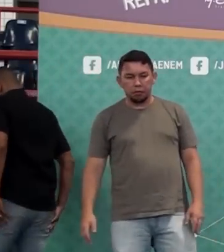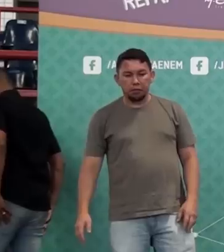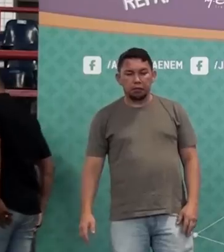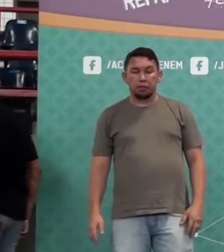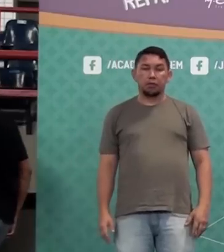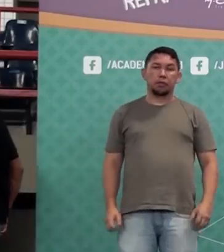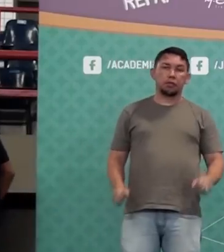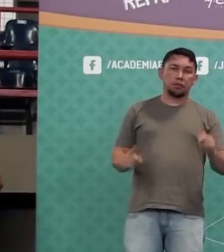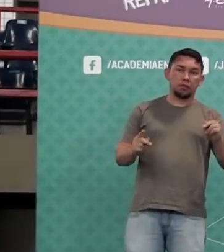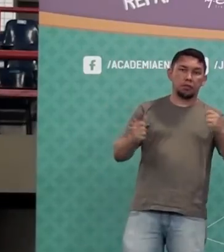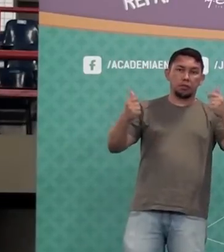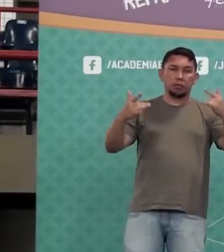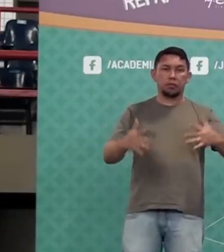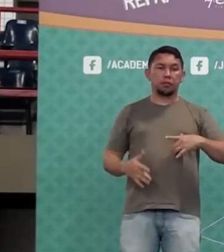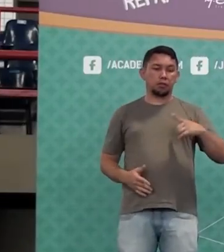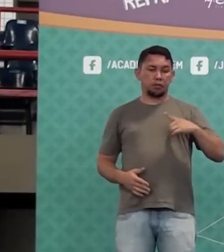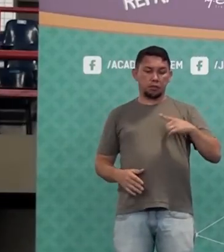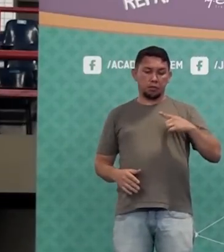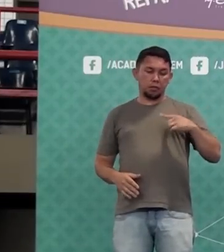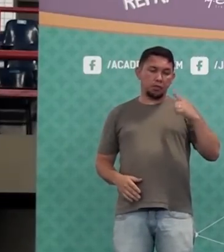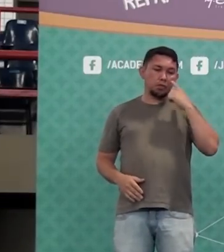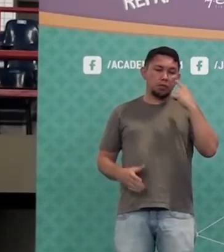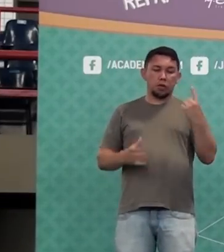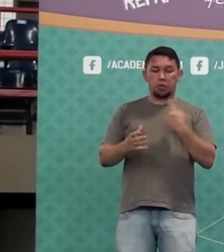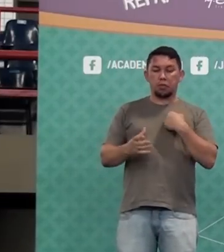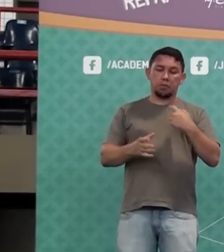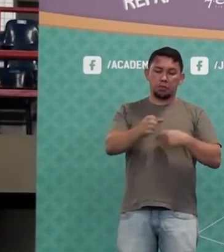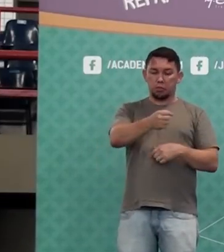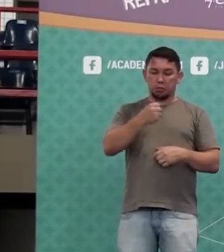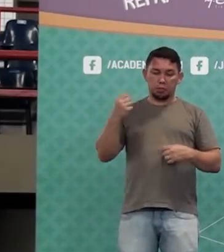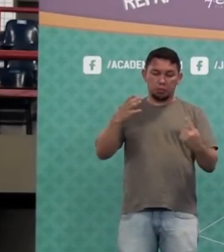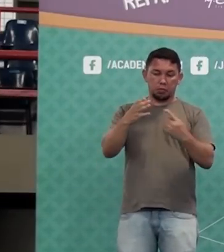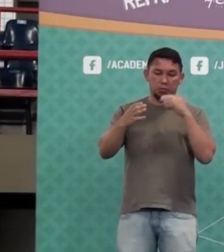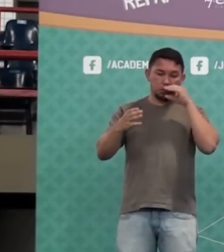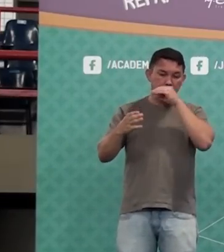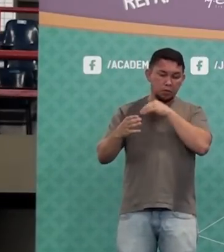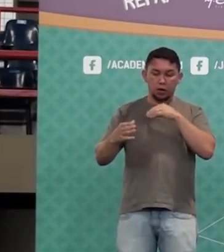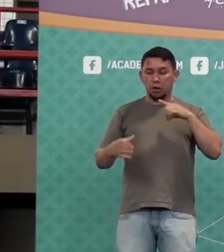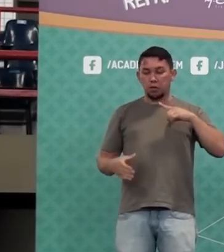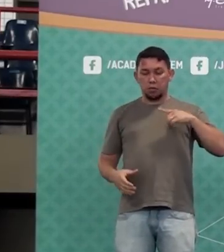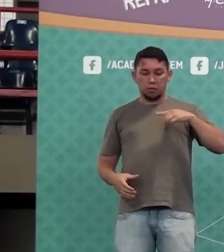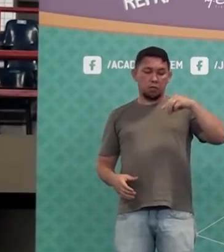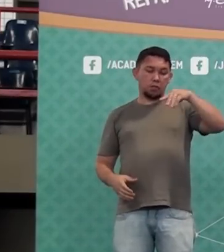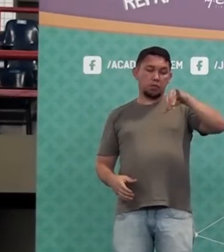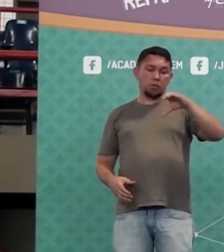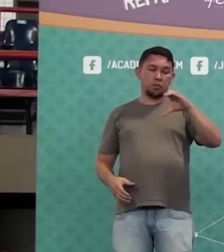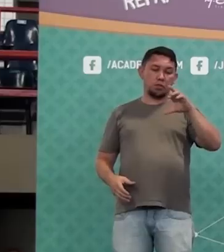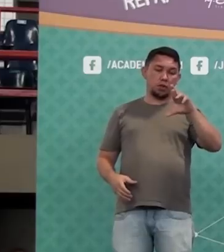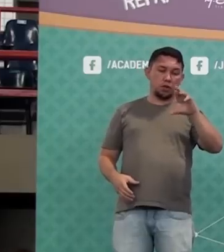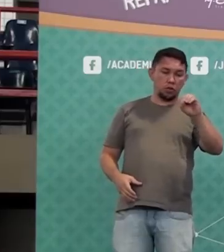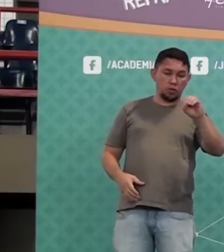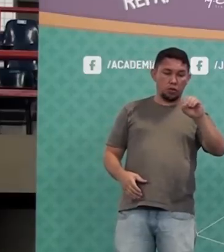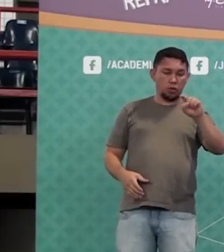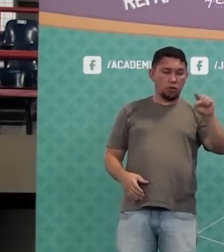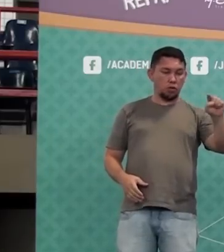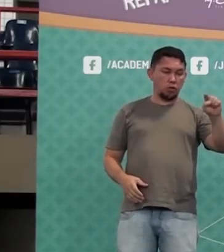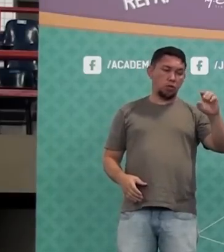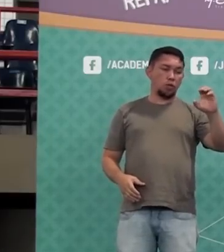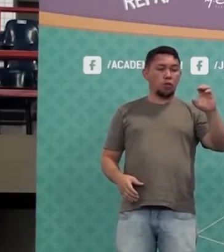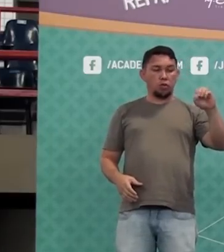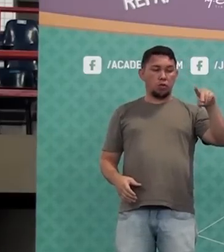teve hífen. E micro-ondas eu já expliquei. Ele tem o hífen porque termina em vogal e começa com